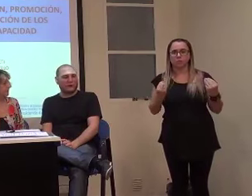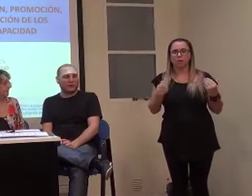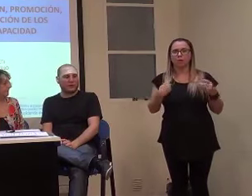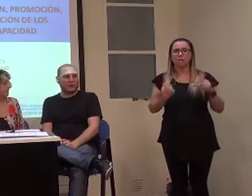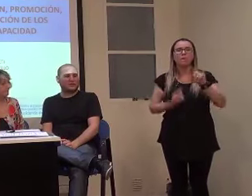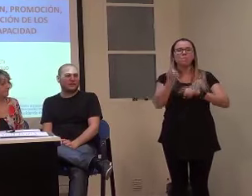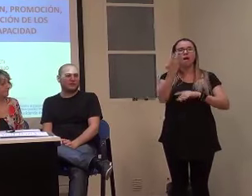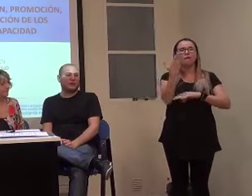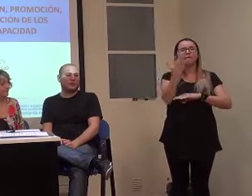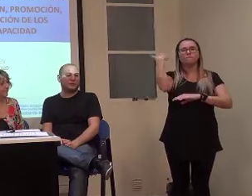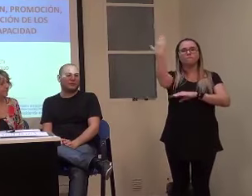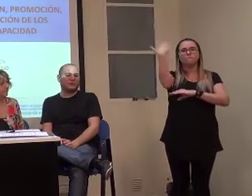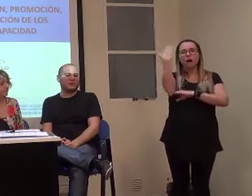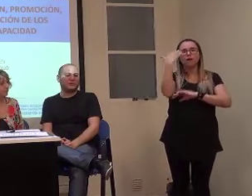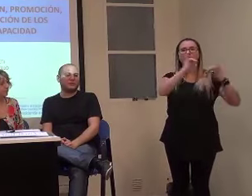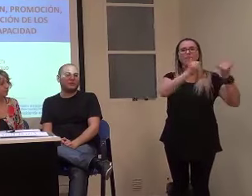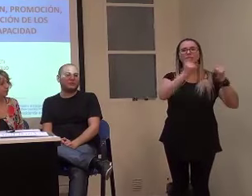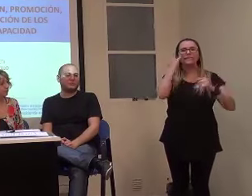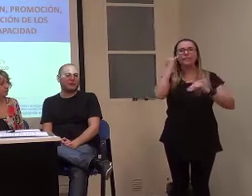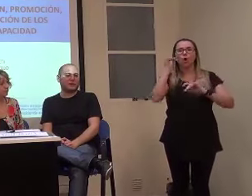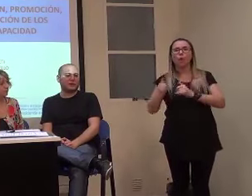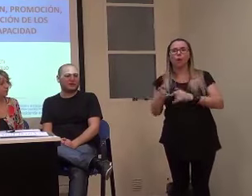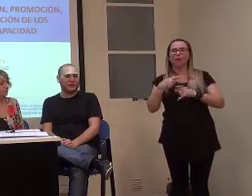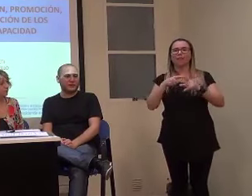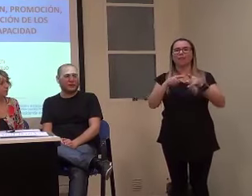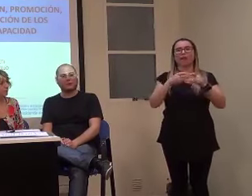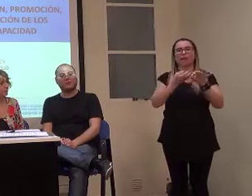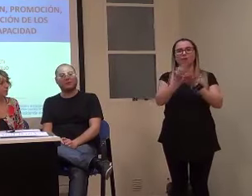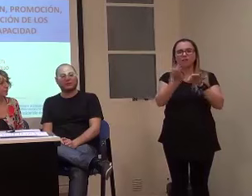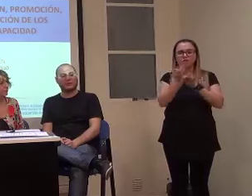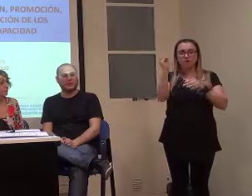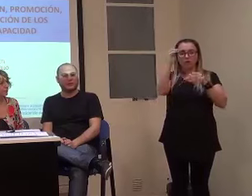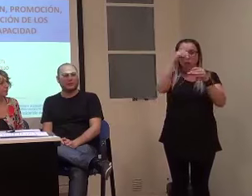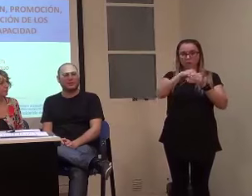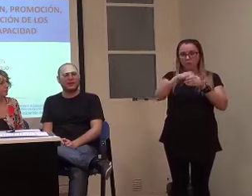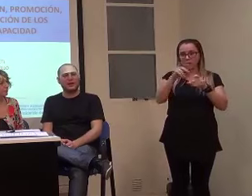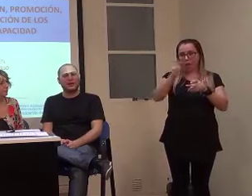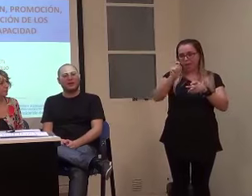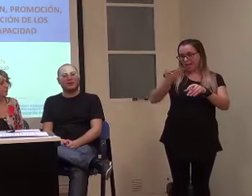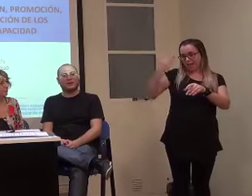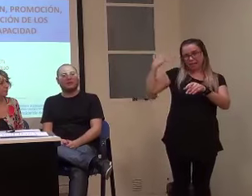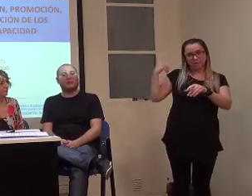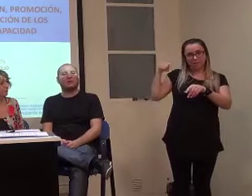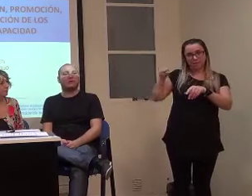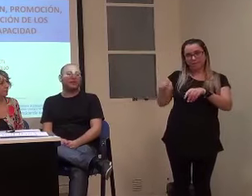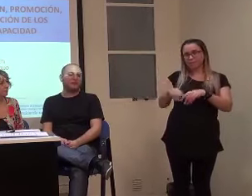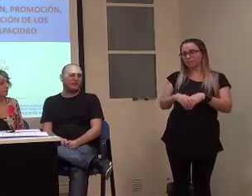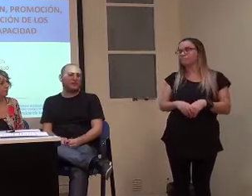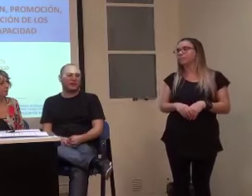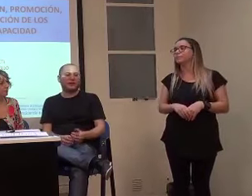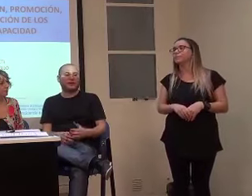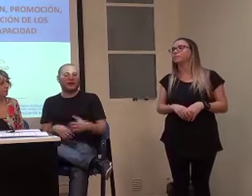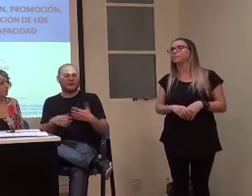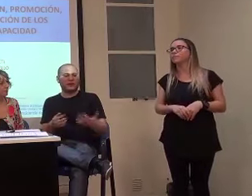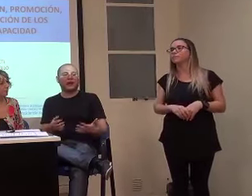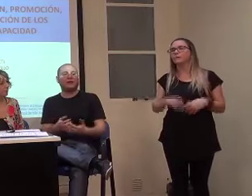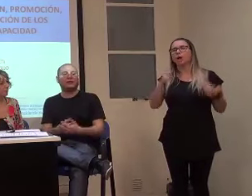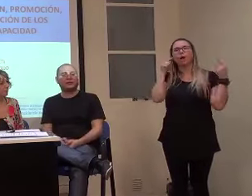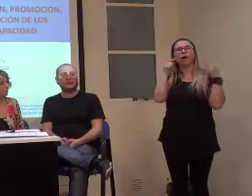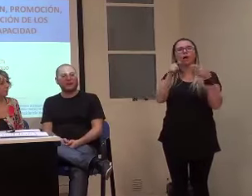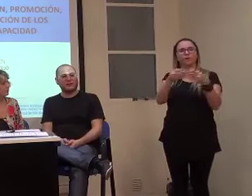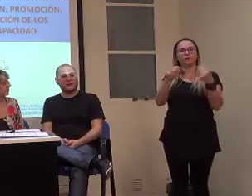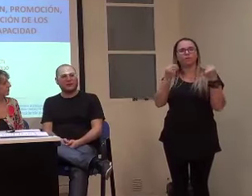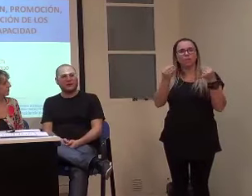primer foro de docentes y jóvenes con educación inclusiva en argentina que realizamos hace unos meses con el fin de traer